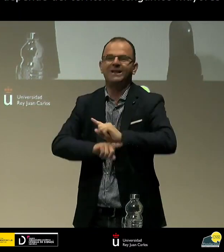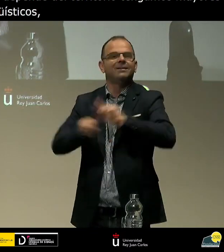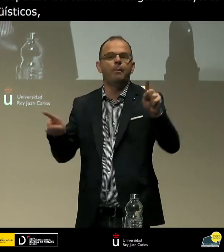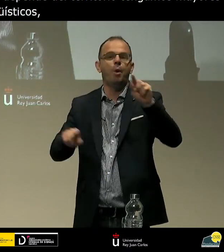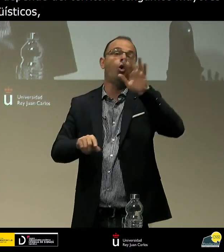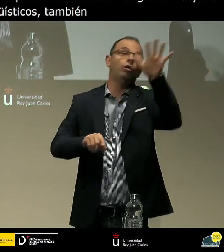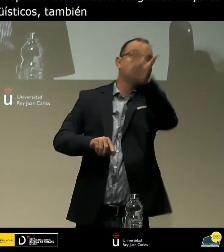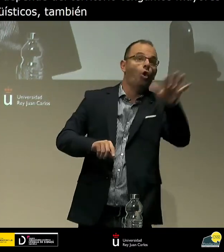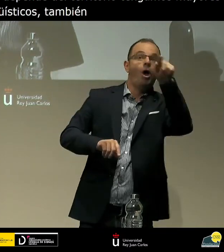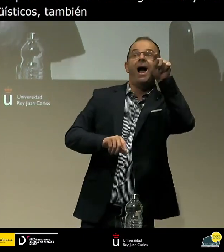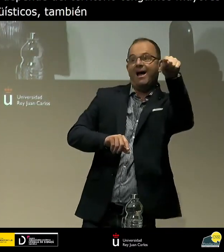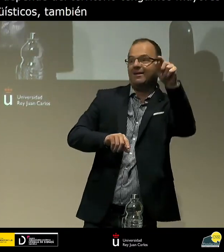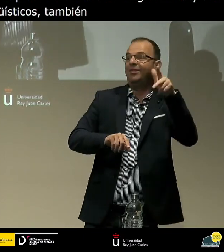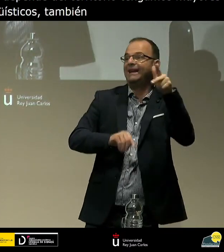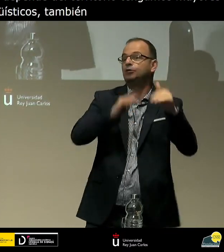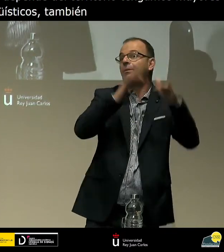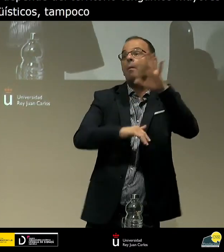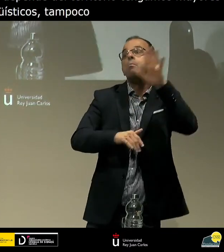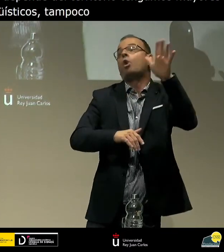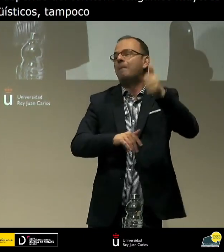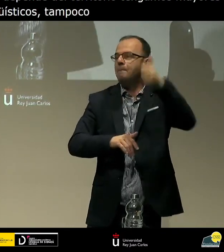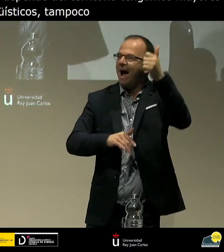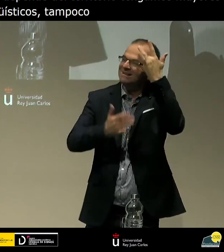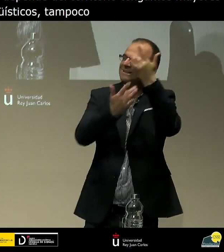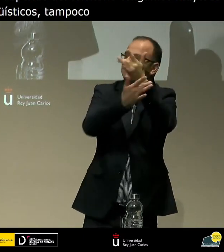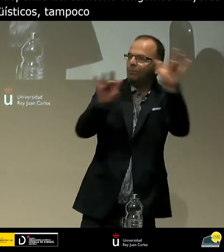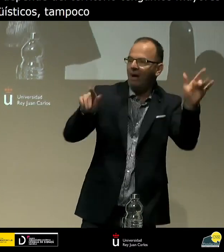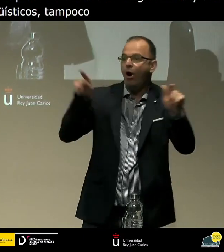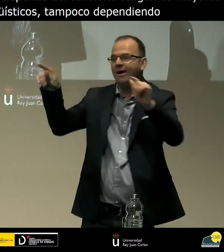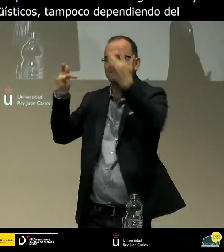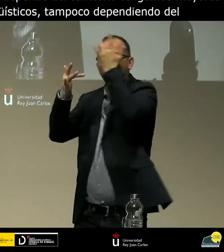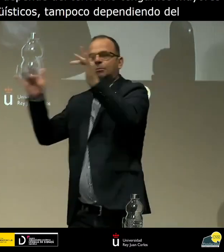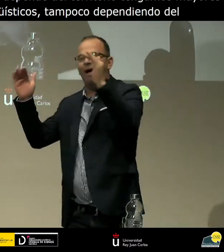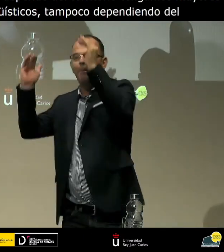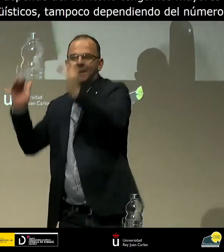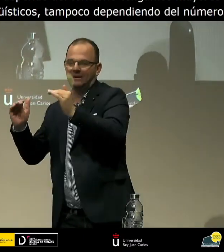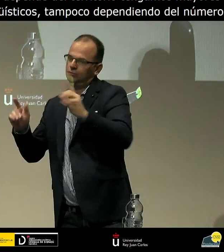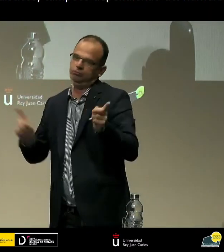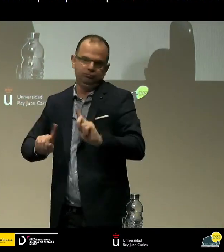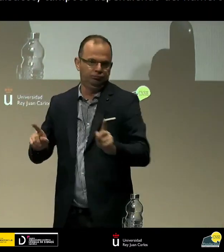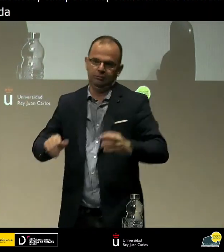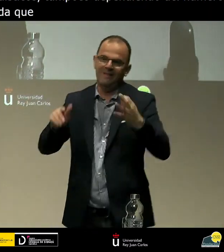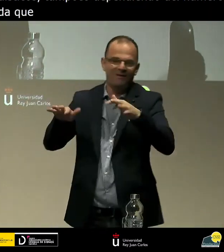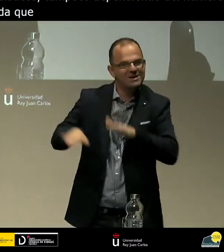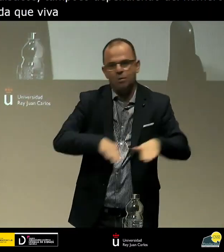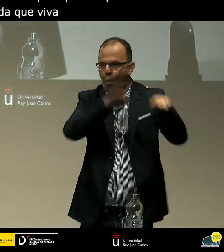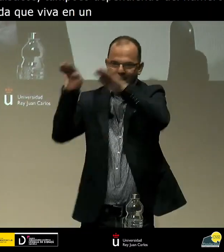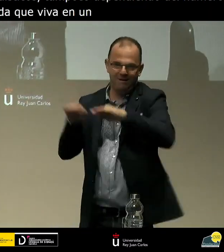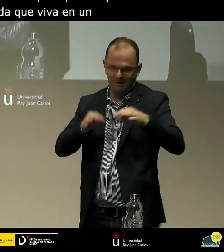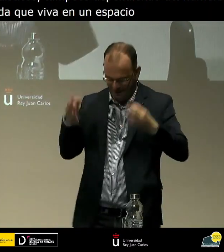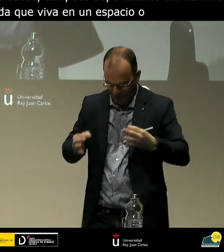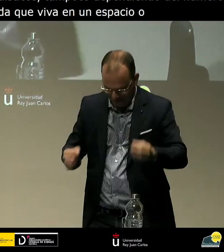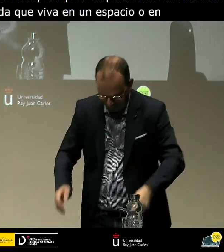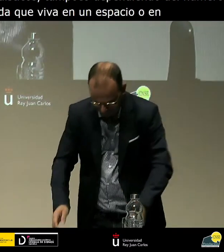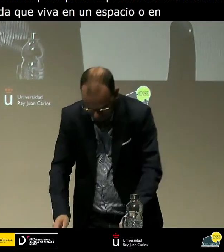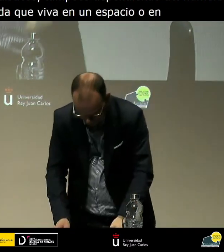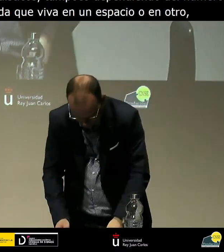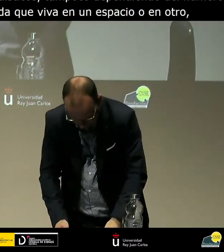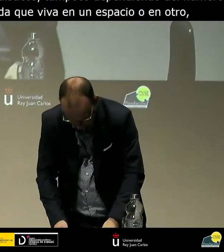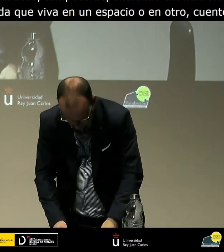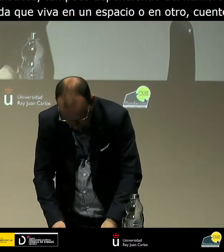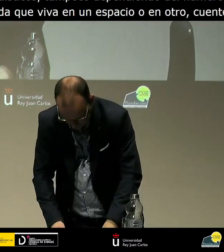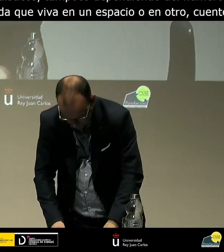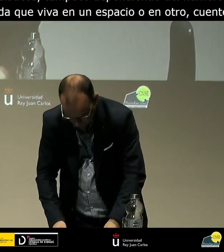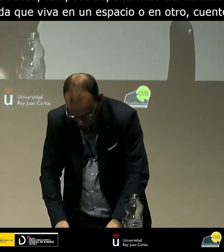dependiendo del número de población sorda que viva en un espacio o en otro, cuenten con mayores derechos o menores derechos dependiendo de la sensibilización del